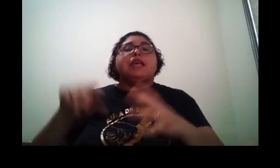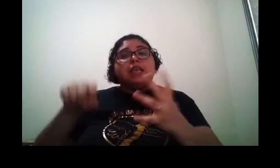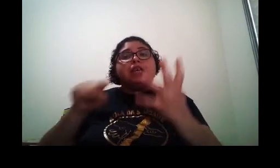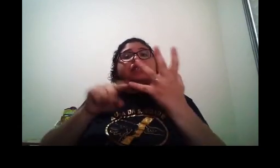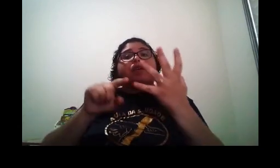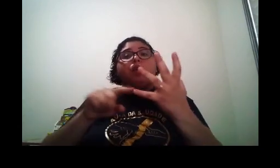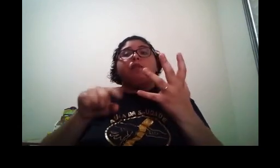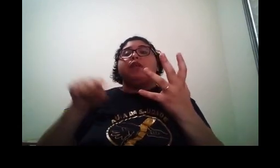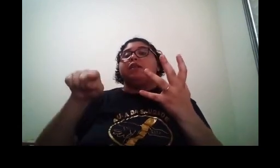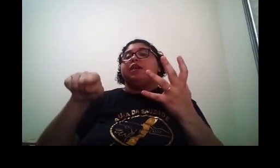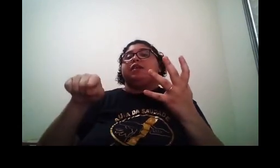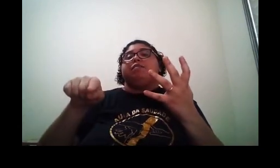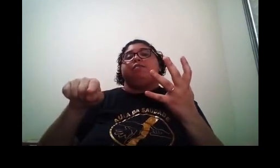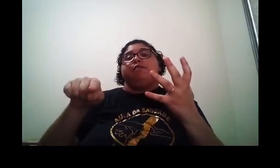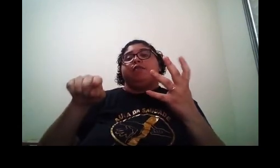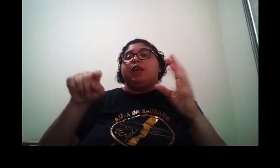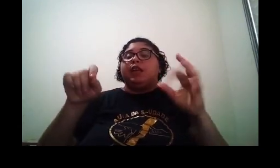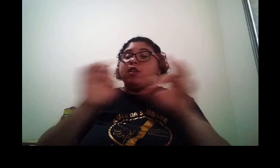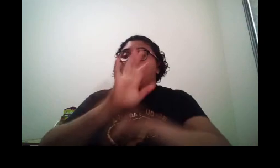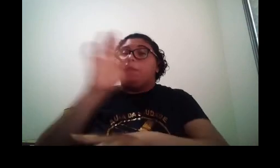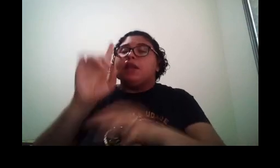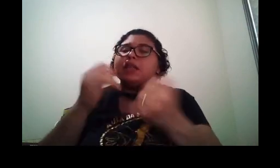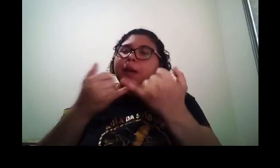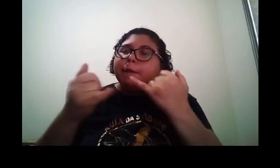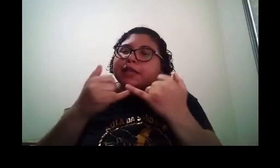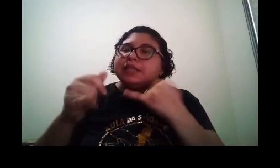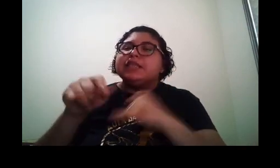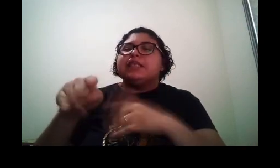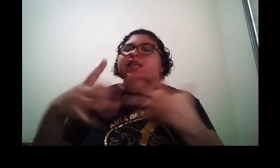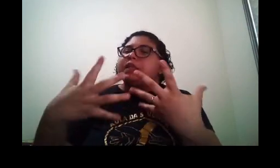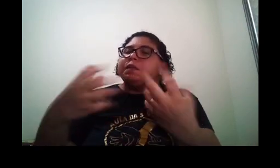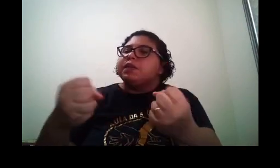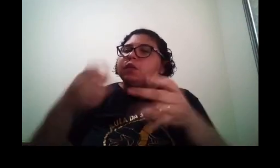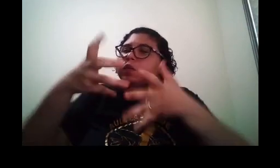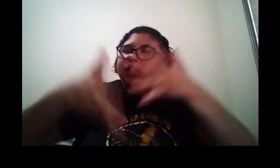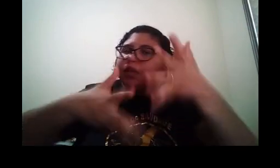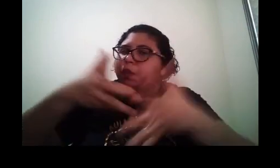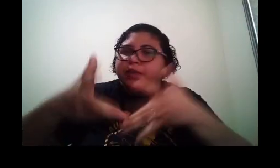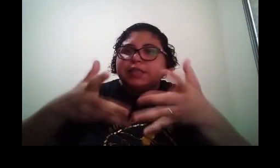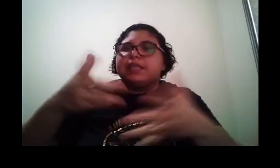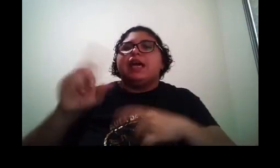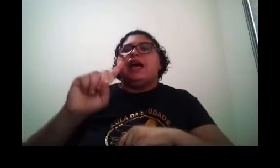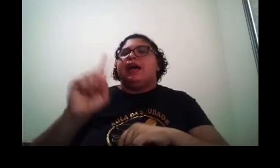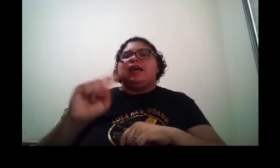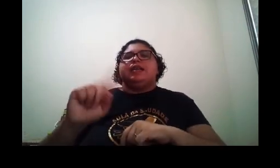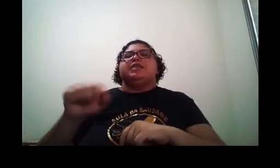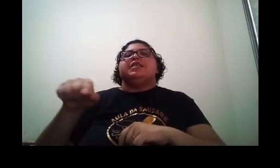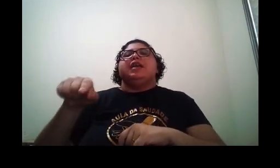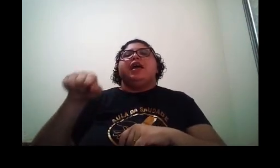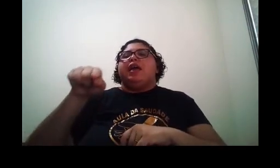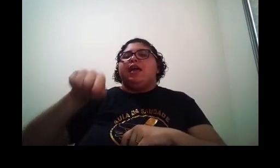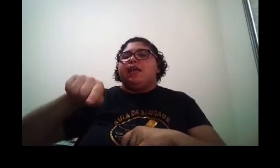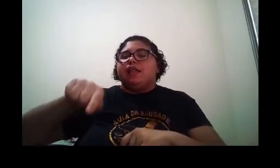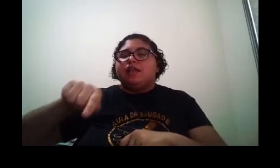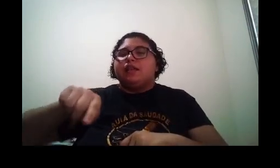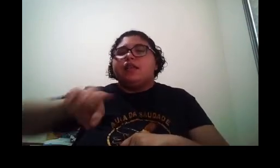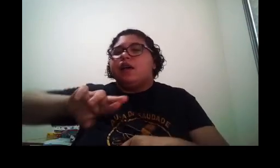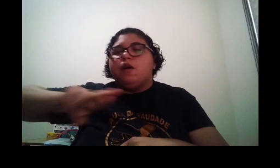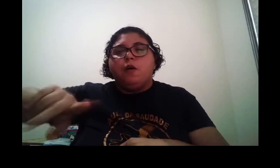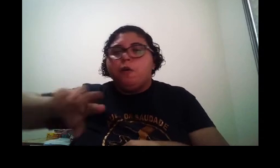A incompleta, como eu já falei, ela parece com a flutuante, né? São surdos que não aceitam a língua de sinais, não participam